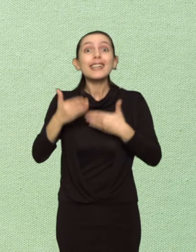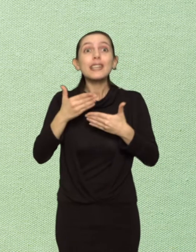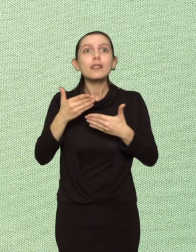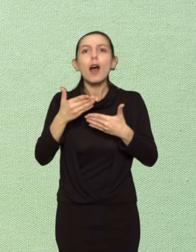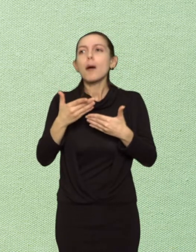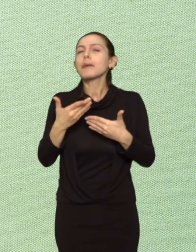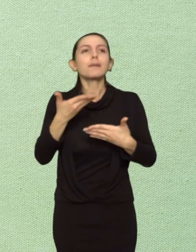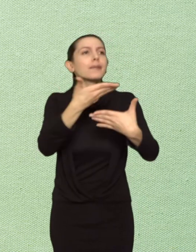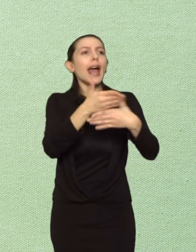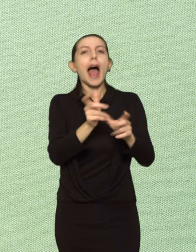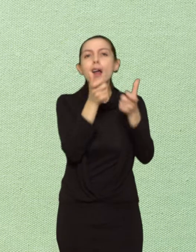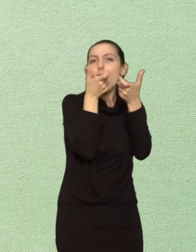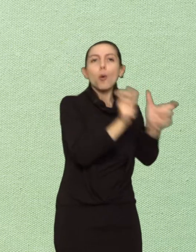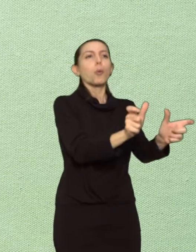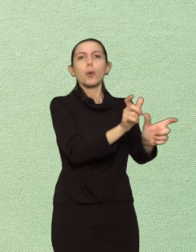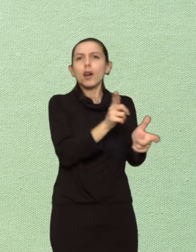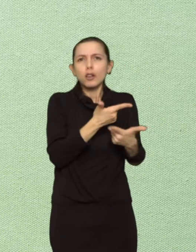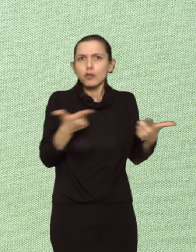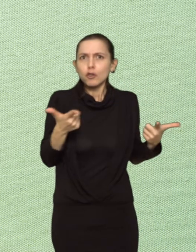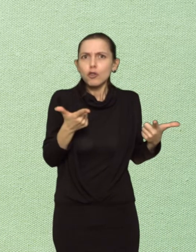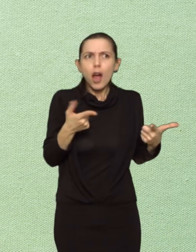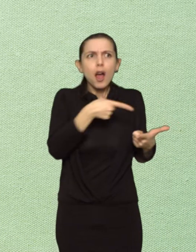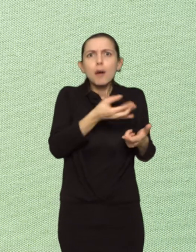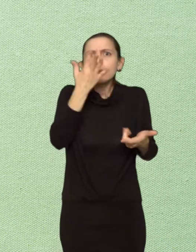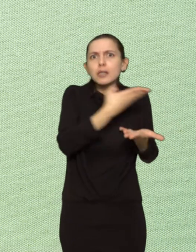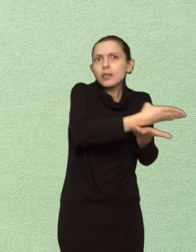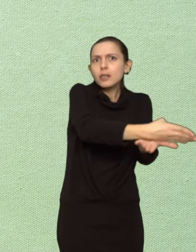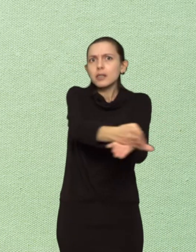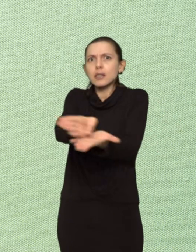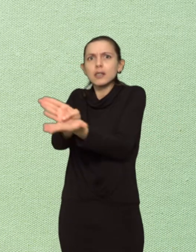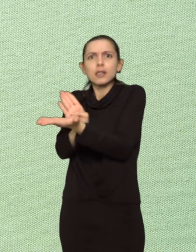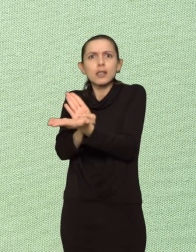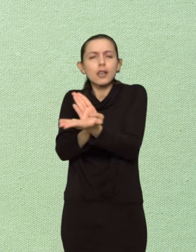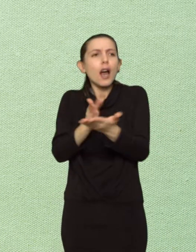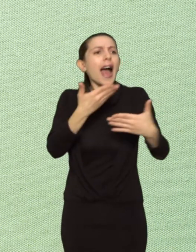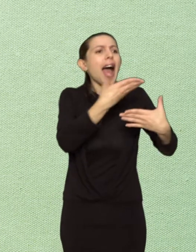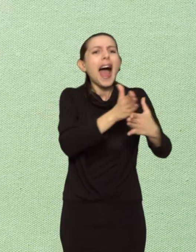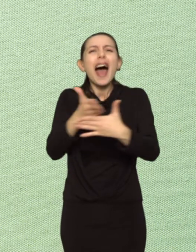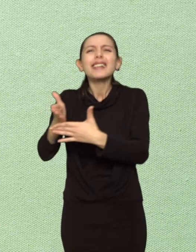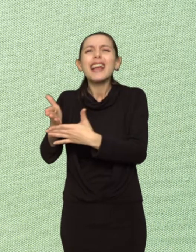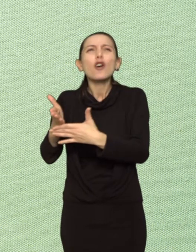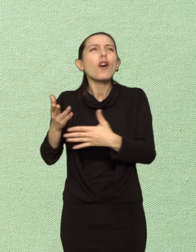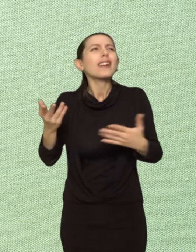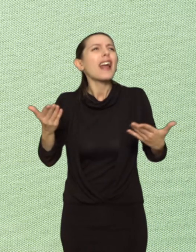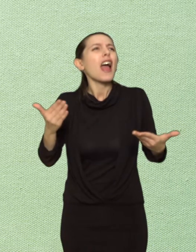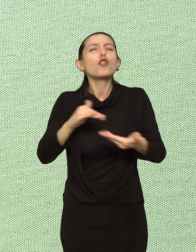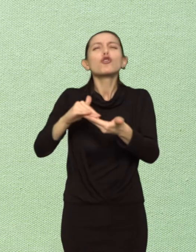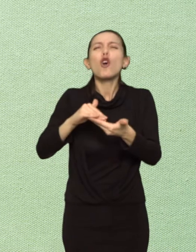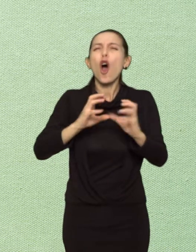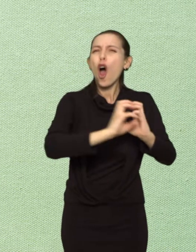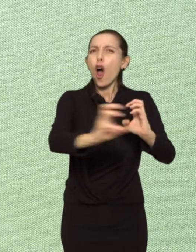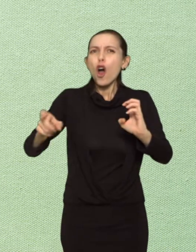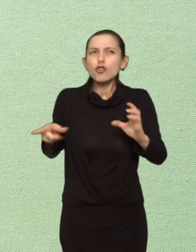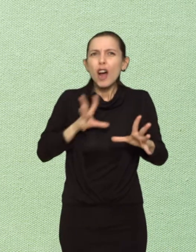sono una categoria, sono una trasversalità all'interno di tutte le realtà